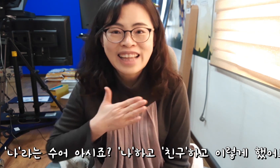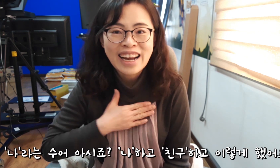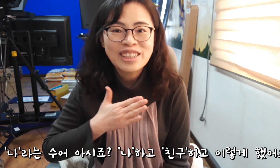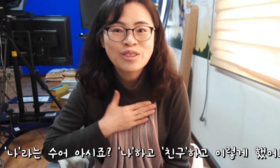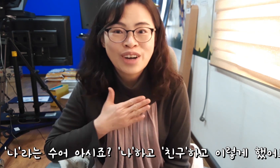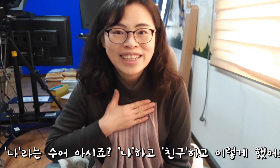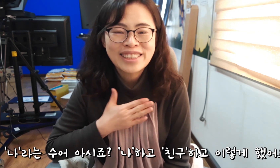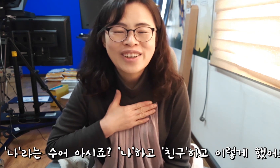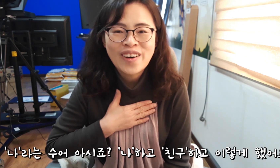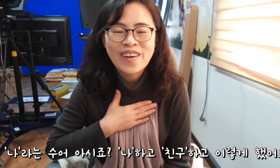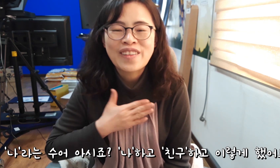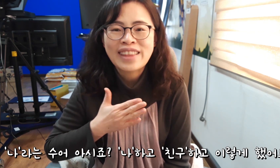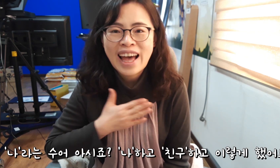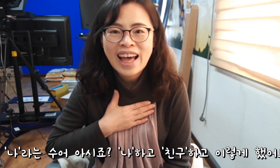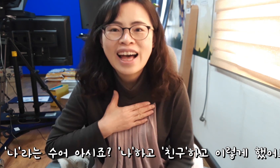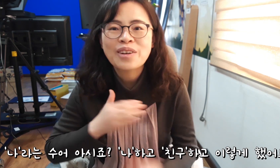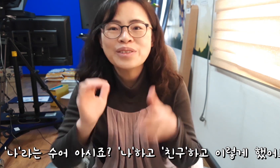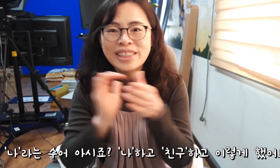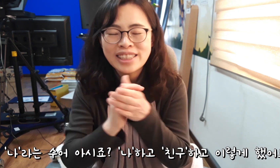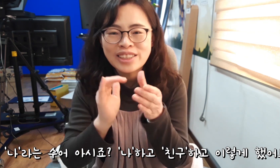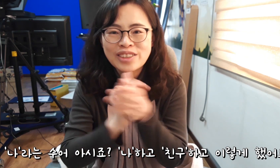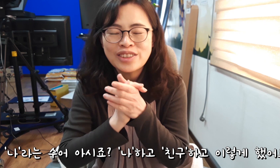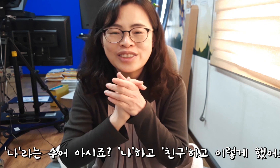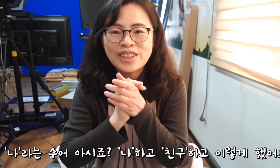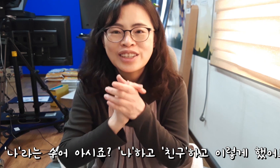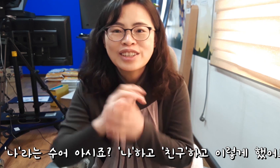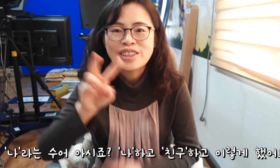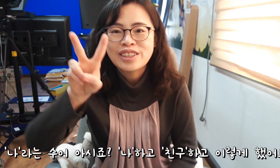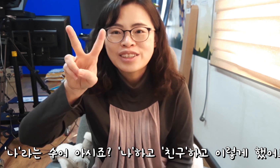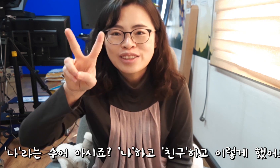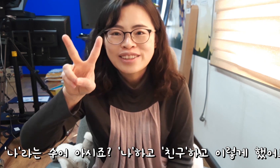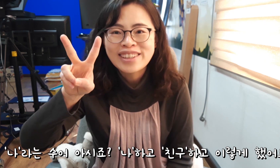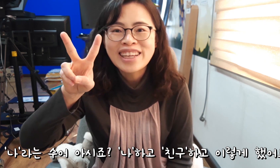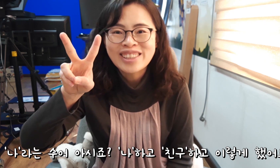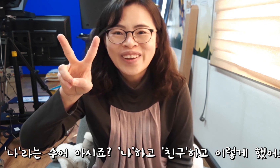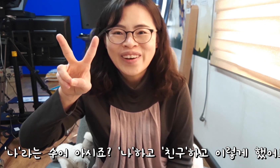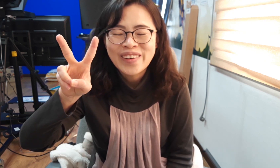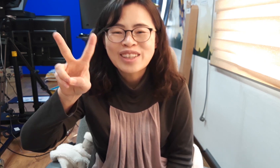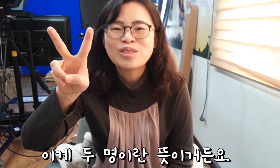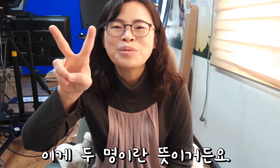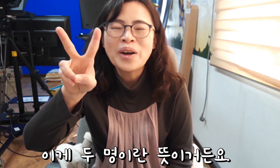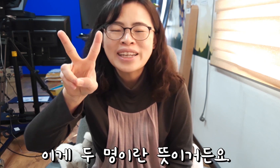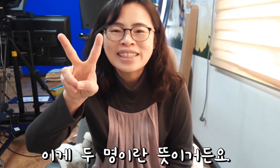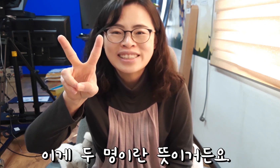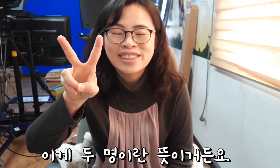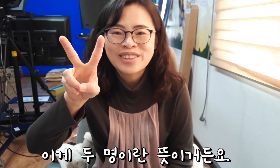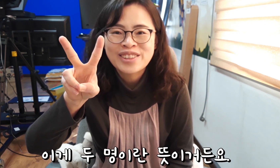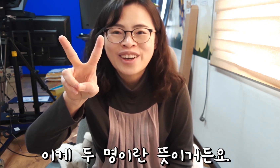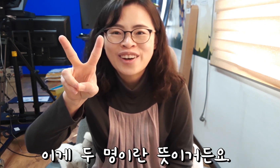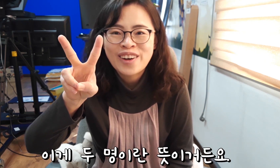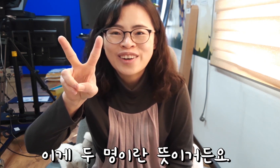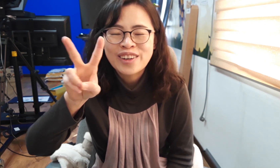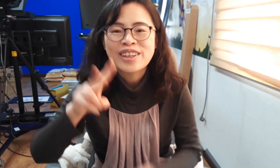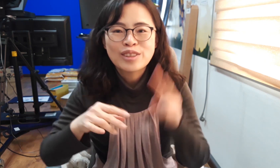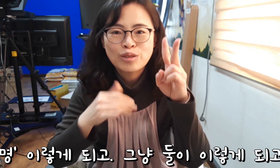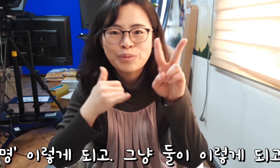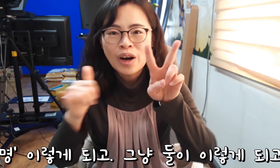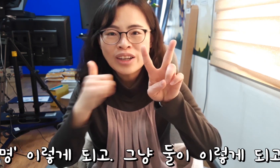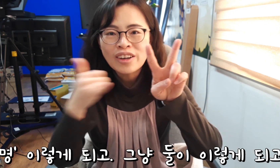나란 수어 아시죠? 나하고 친구 이렇게 했어요. 이게 두 명이란 뜻이거든요. 두 명 이렇게